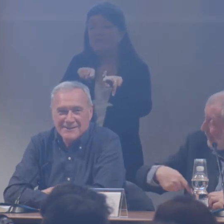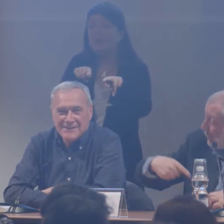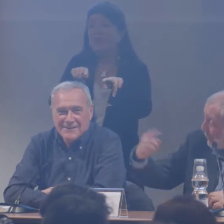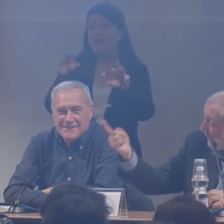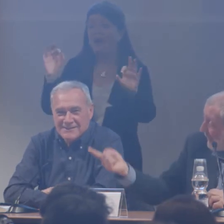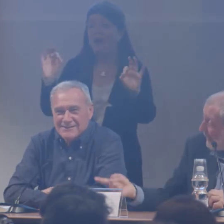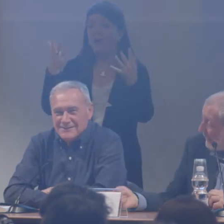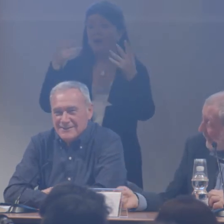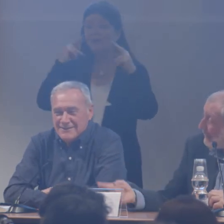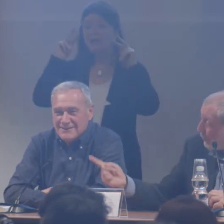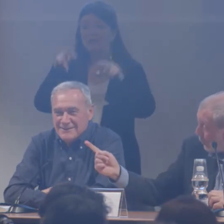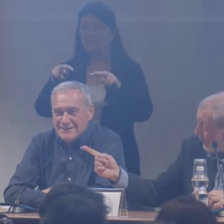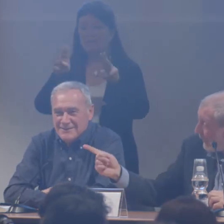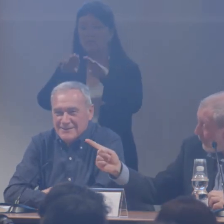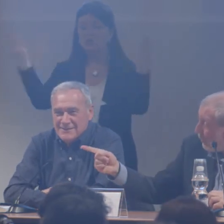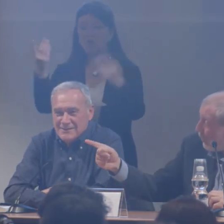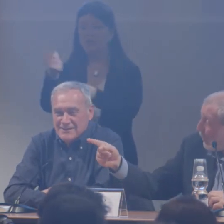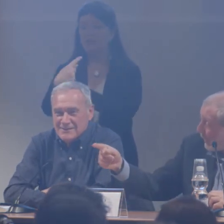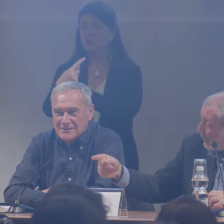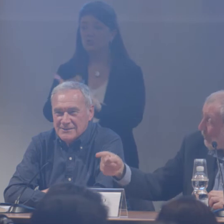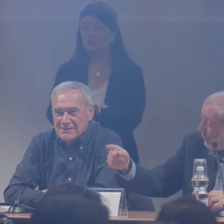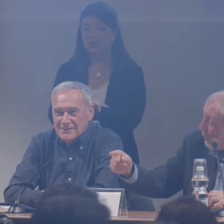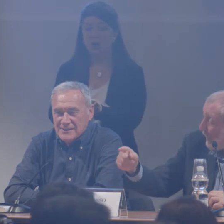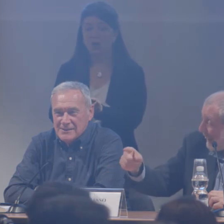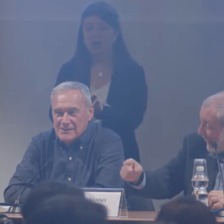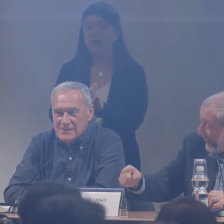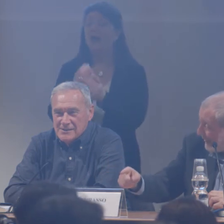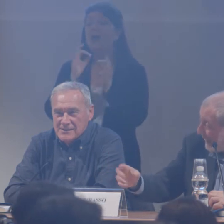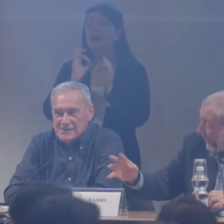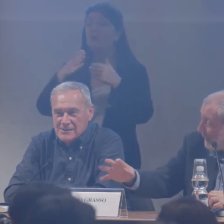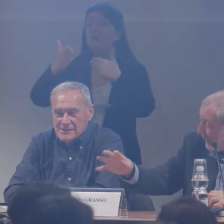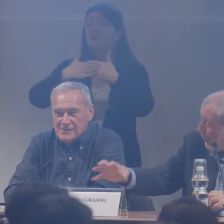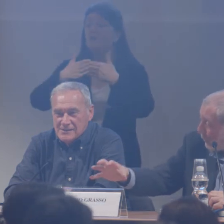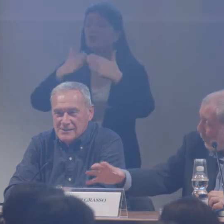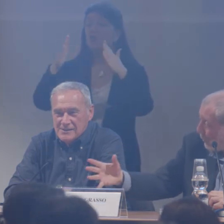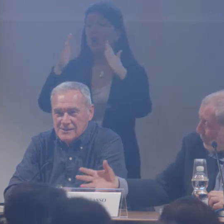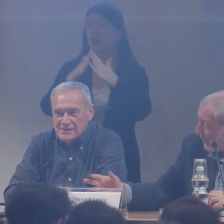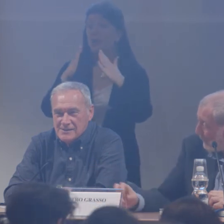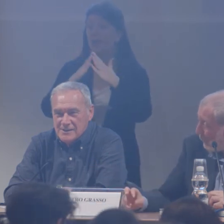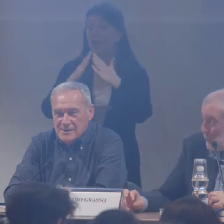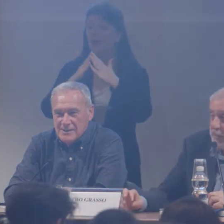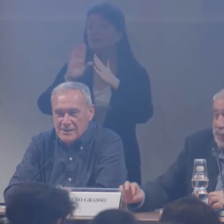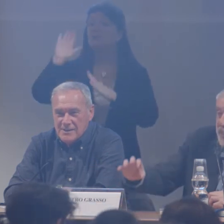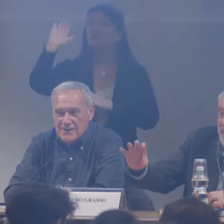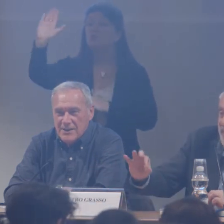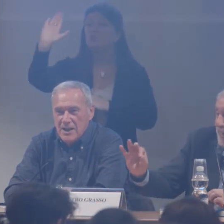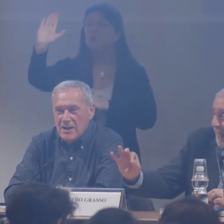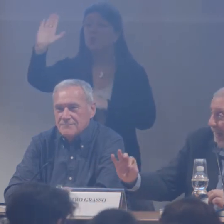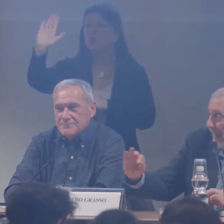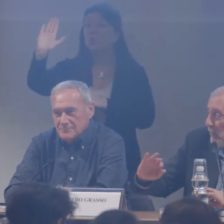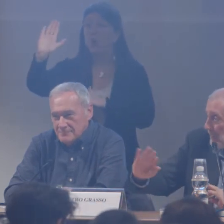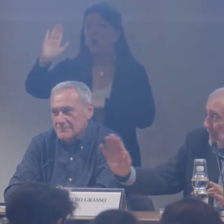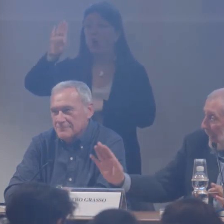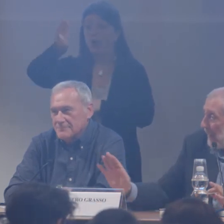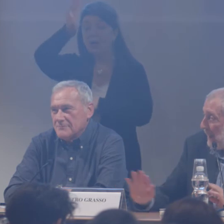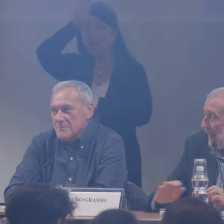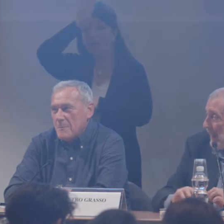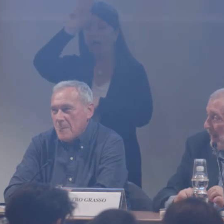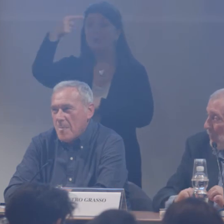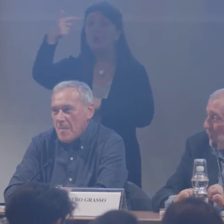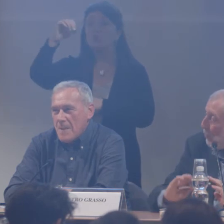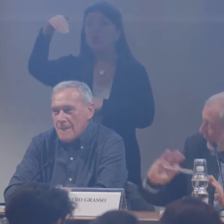Per farlo trovare perché fosse l'hanno lasciato vicino alla calza, che è il territorio di Don Masino, quindi era un